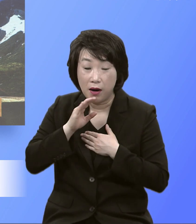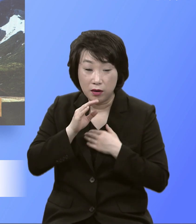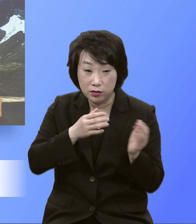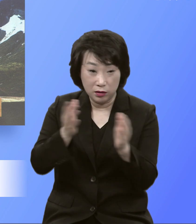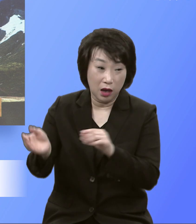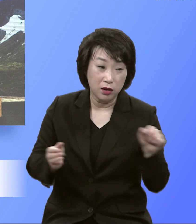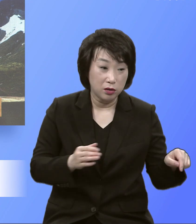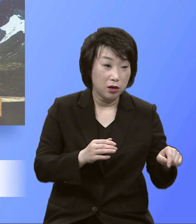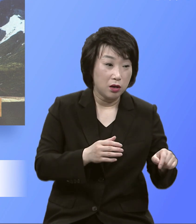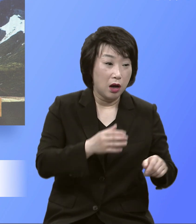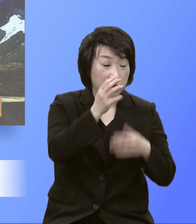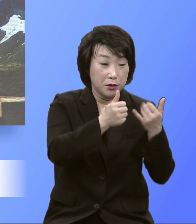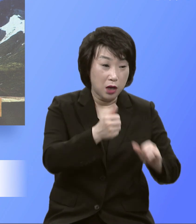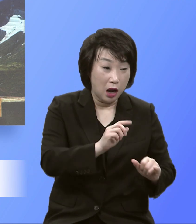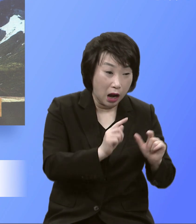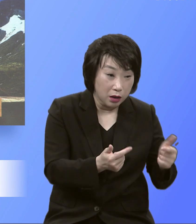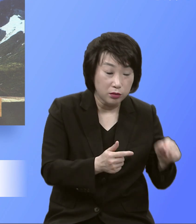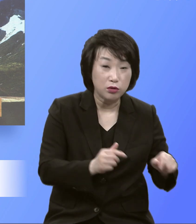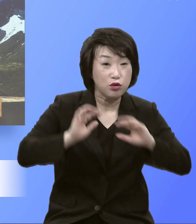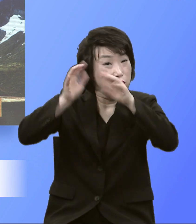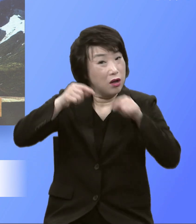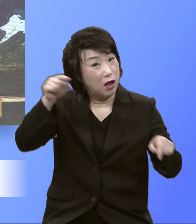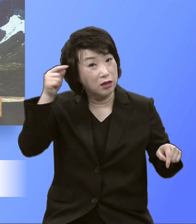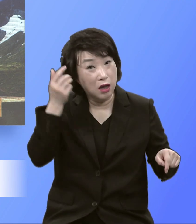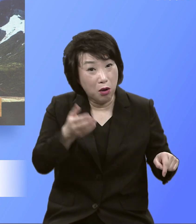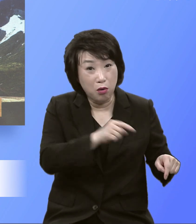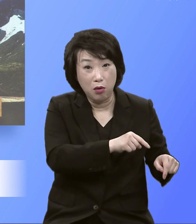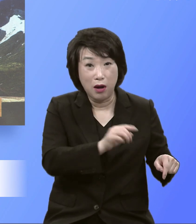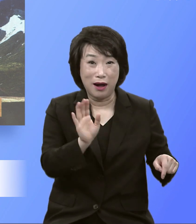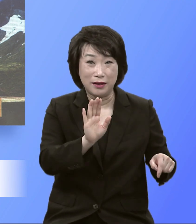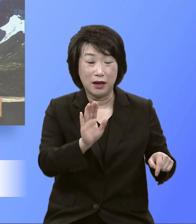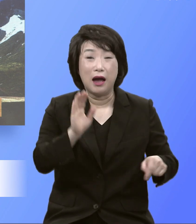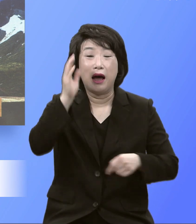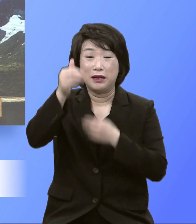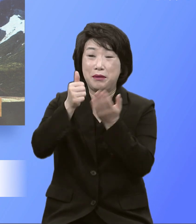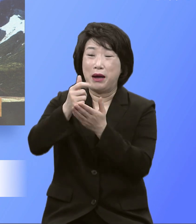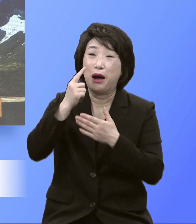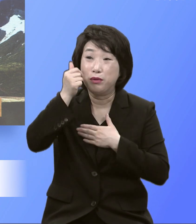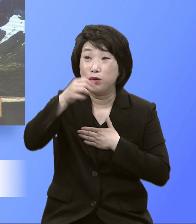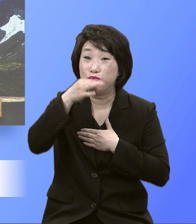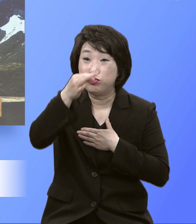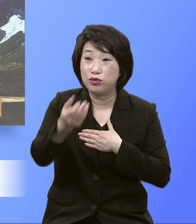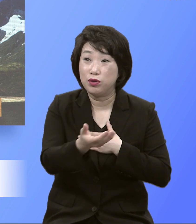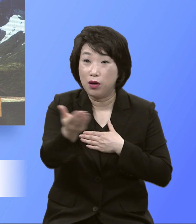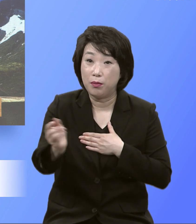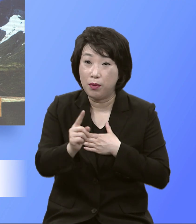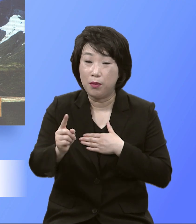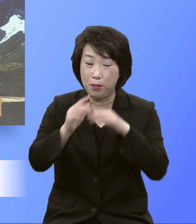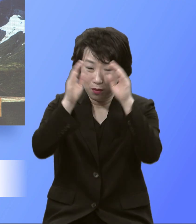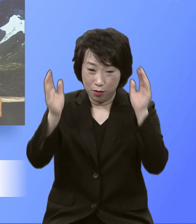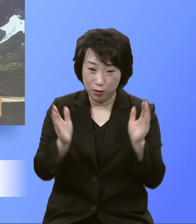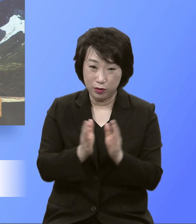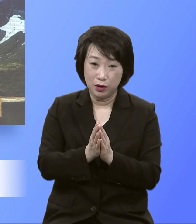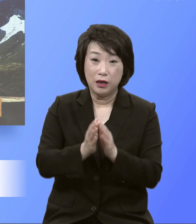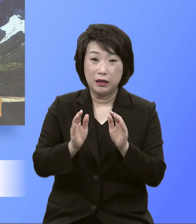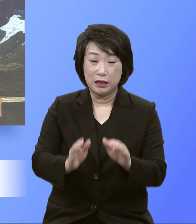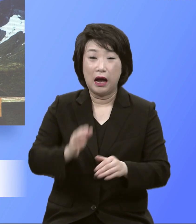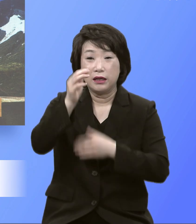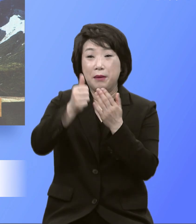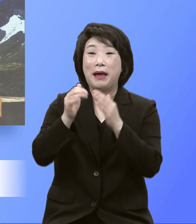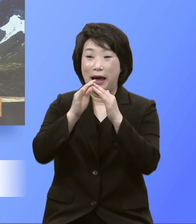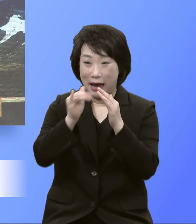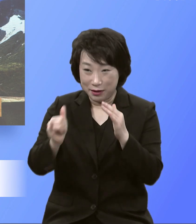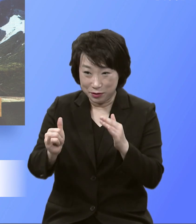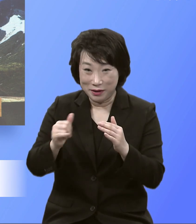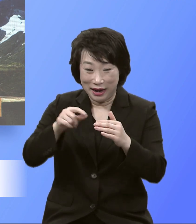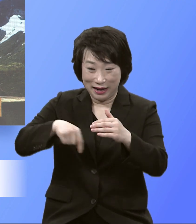생각해 보라고 말이에요. 그래서 하나님을 아버지라 부르는 것은 전부 하나님의 가족